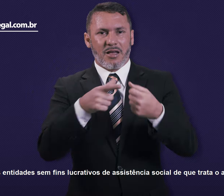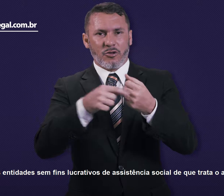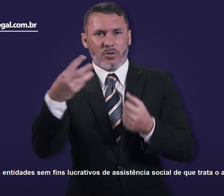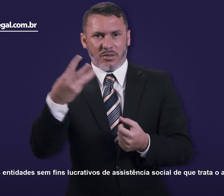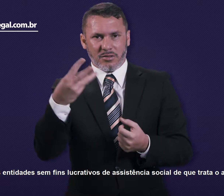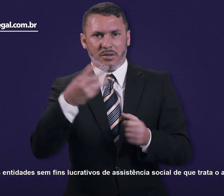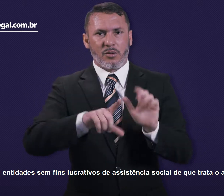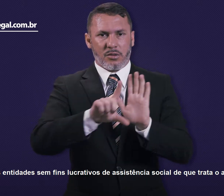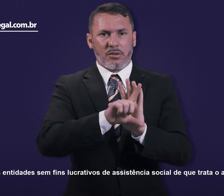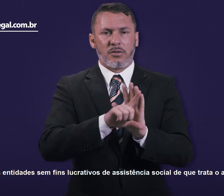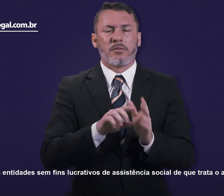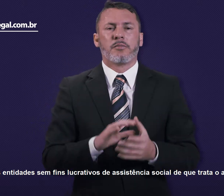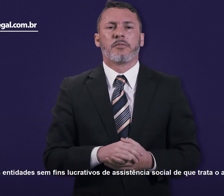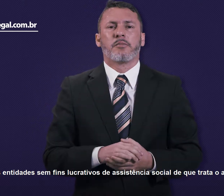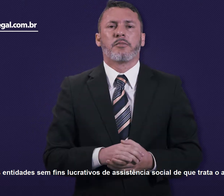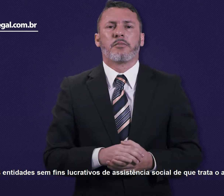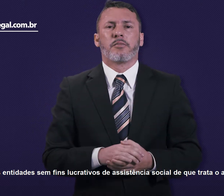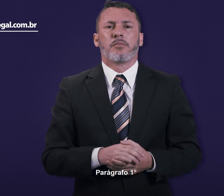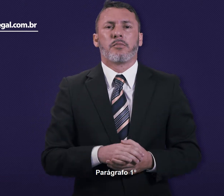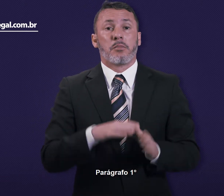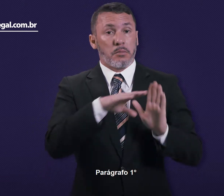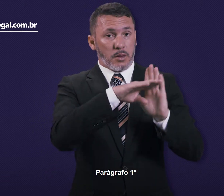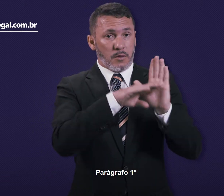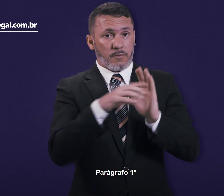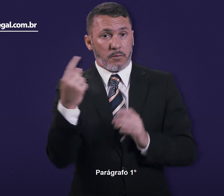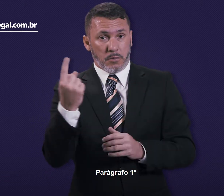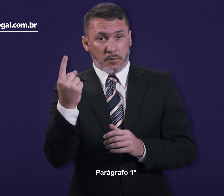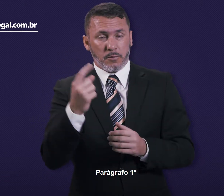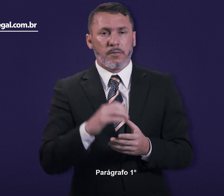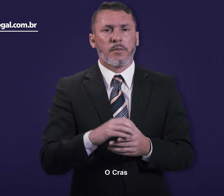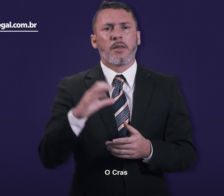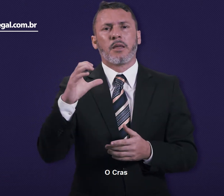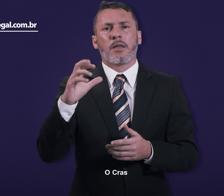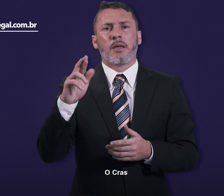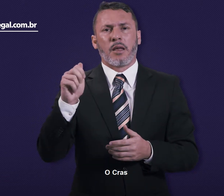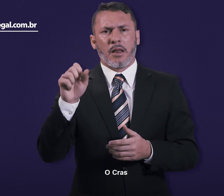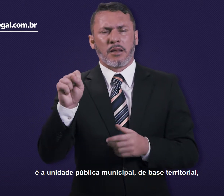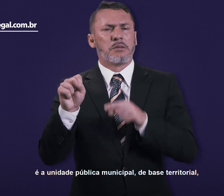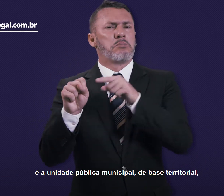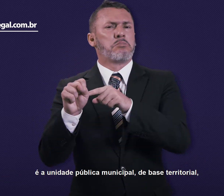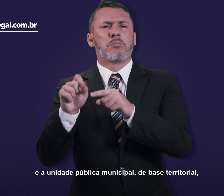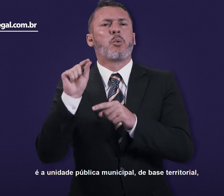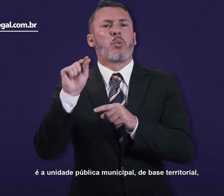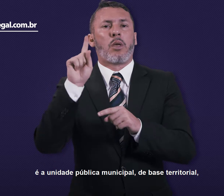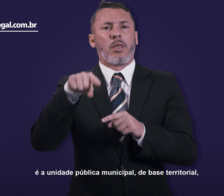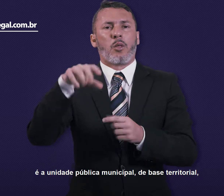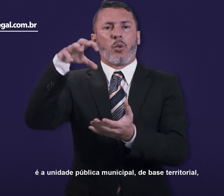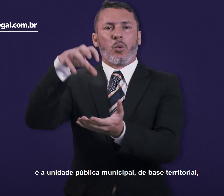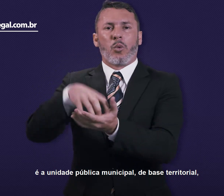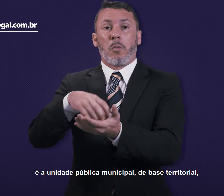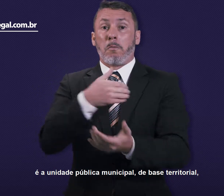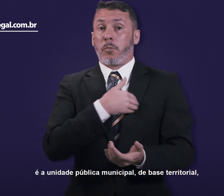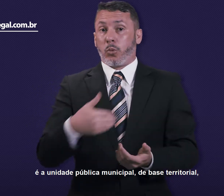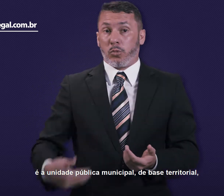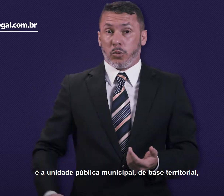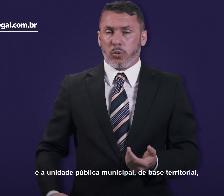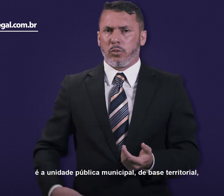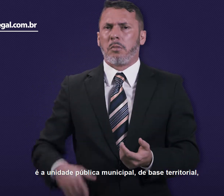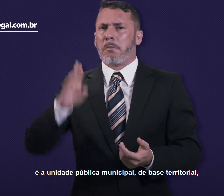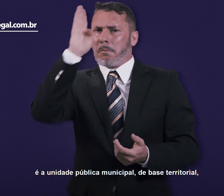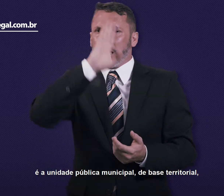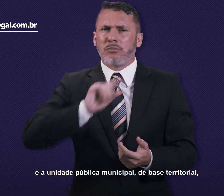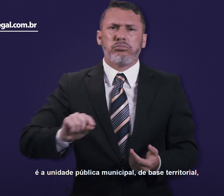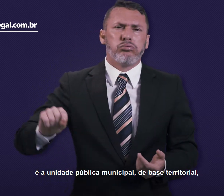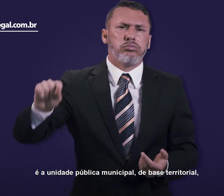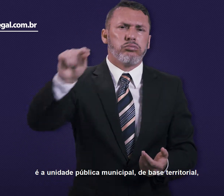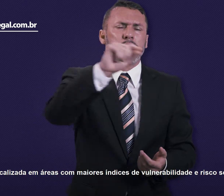de que trata o artigo 3º desta lei. Parágrafo 1º. O CRAS é a unidade pública municipal de